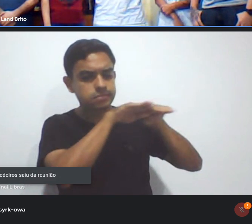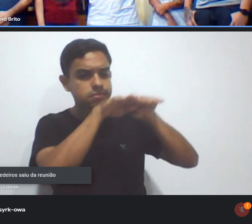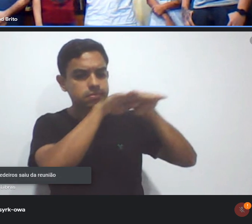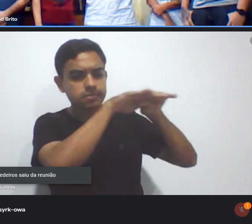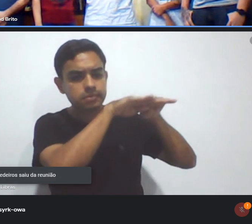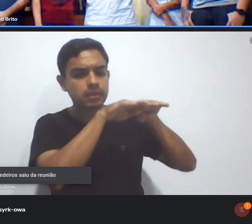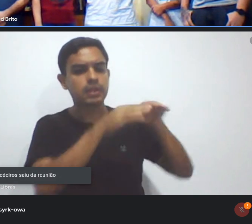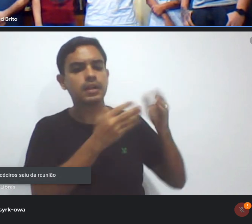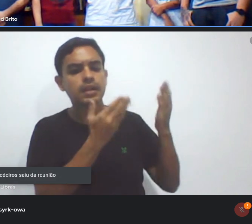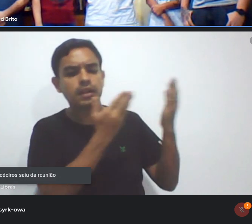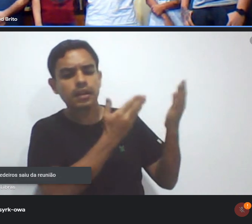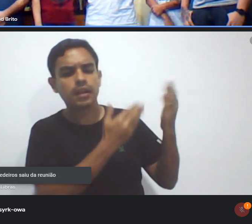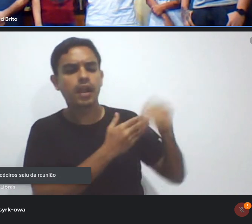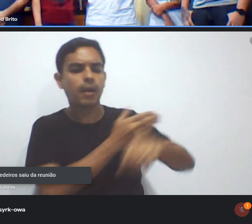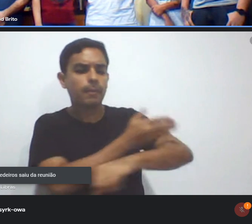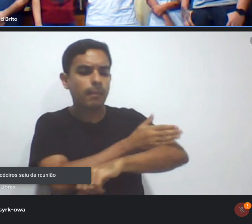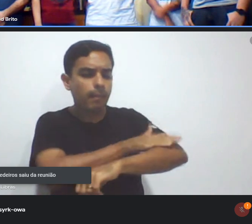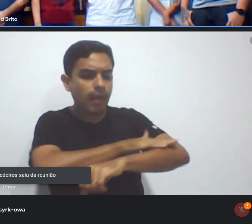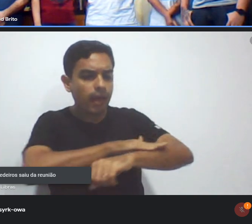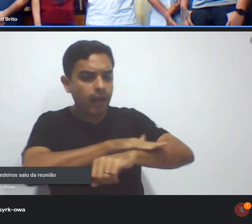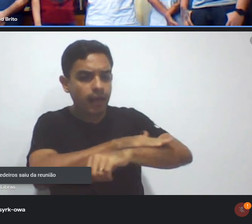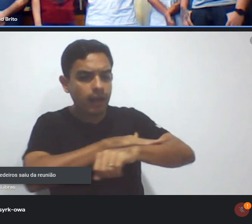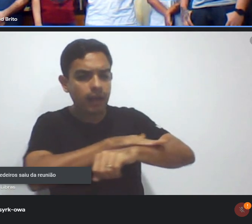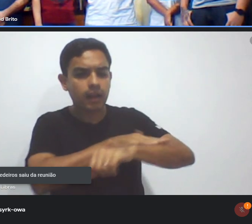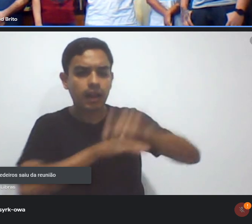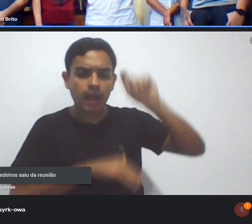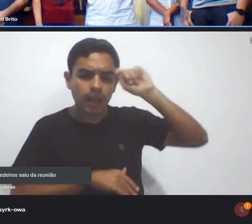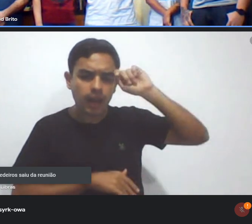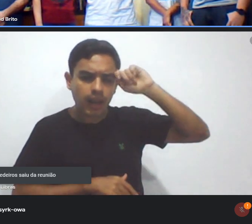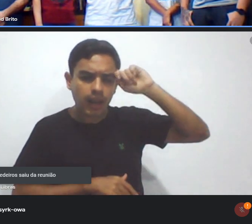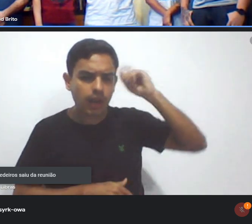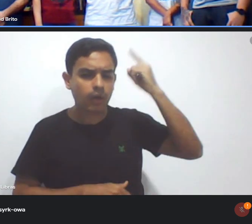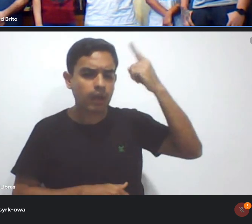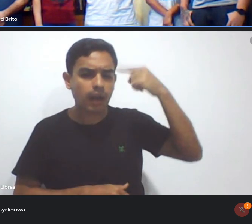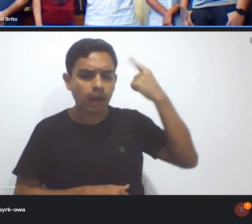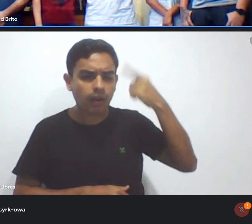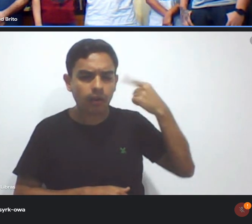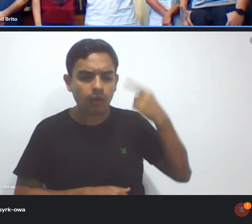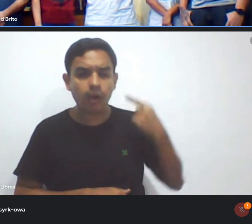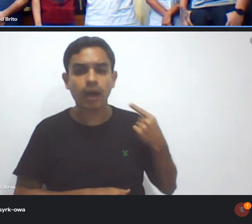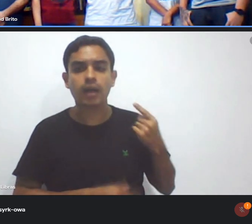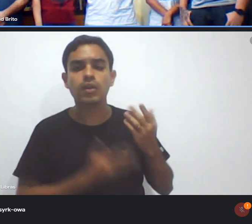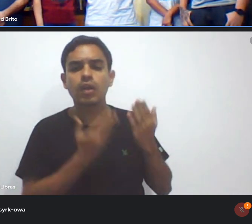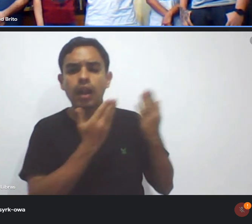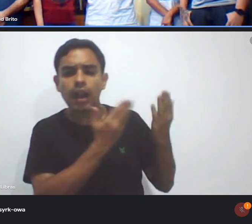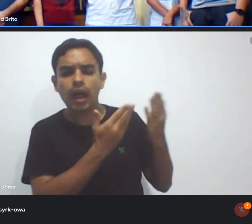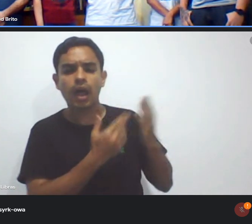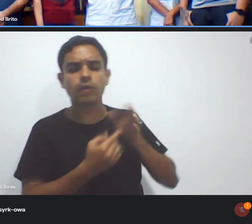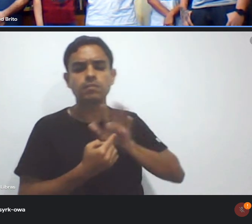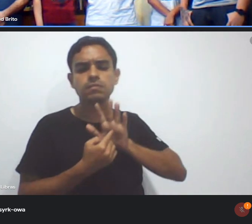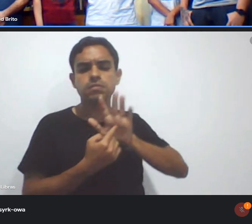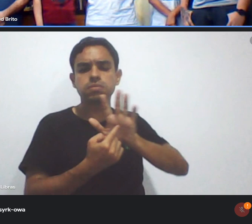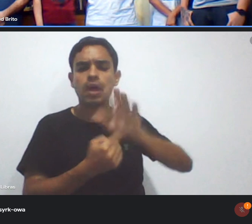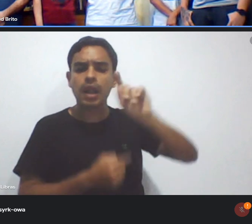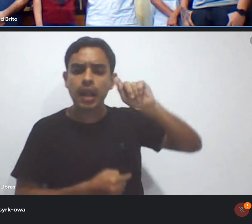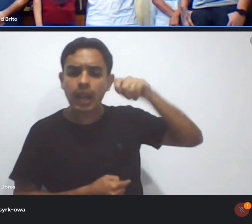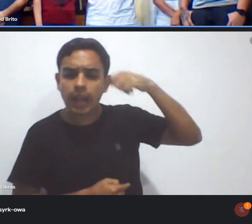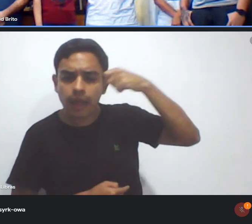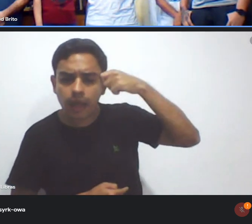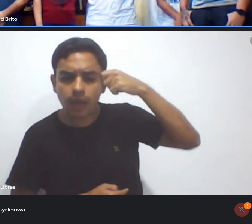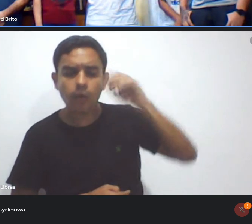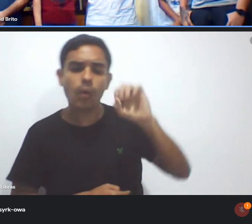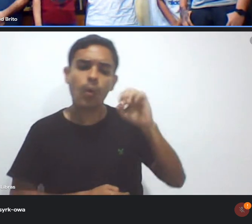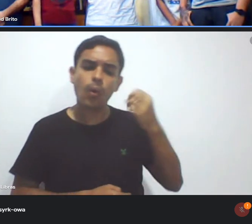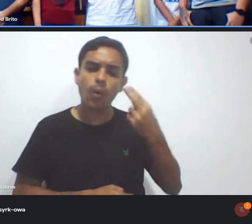também de pele negra, de cabelos encaracolados, eu não sei se ele se define como negro ou pardo, está usando uma blusa